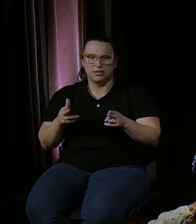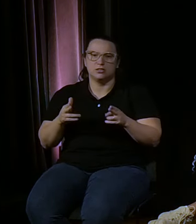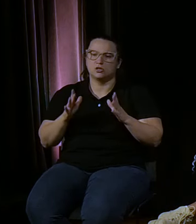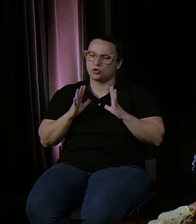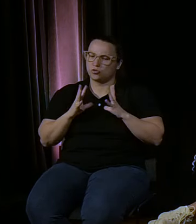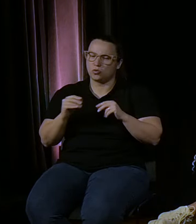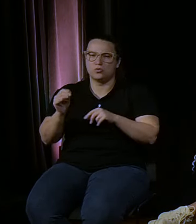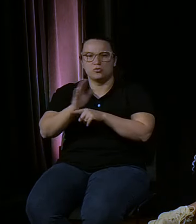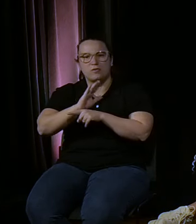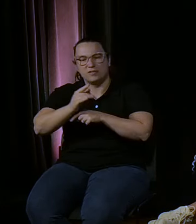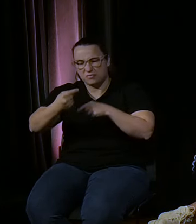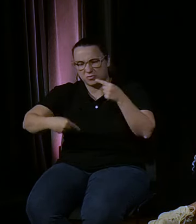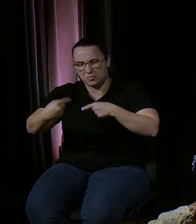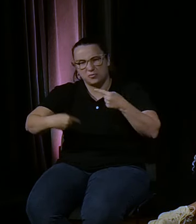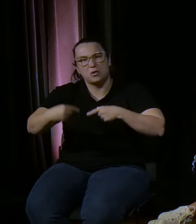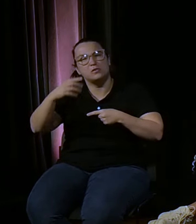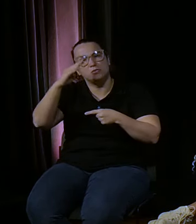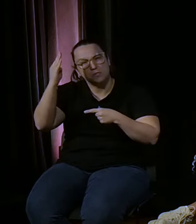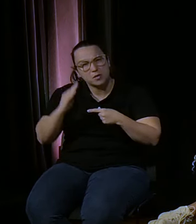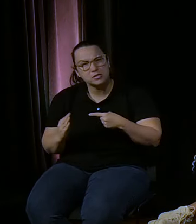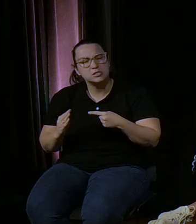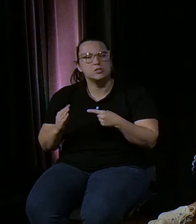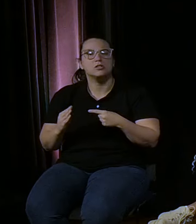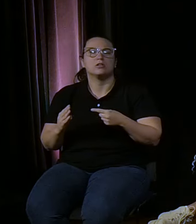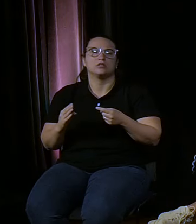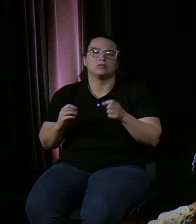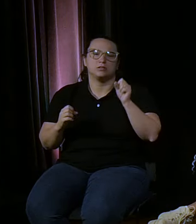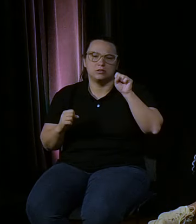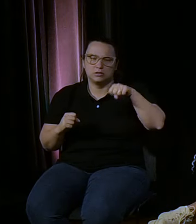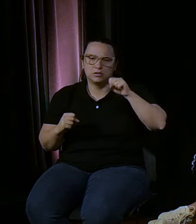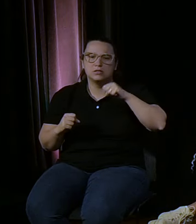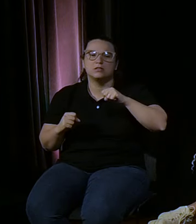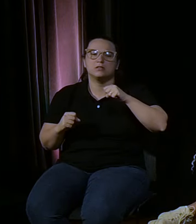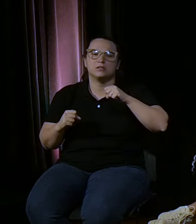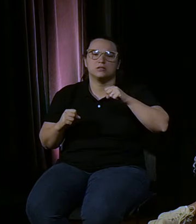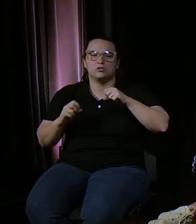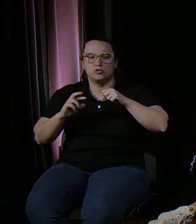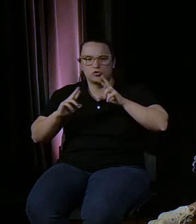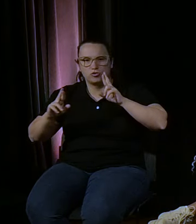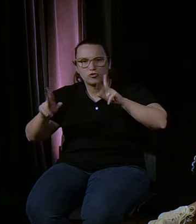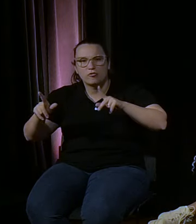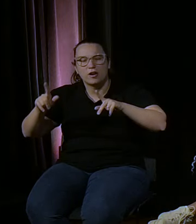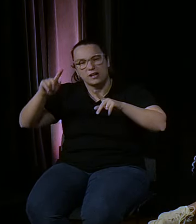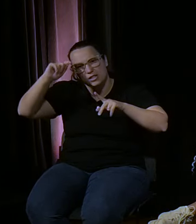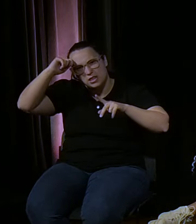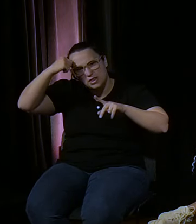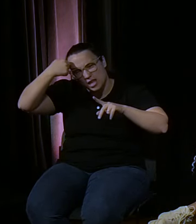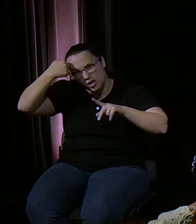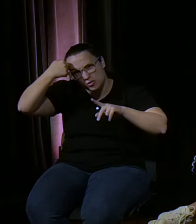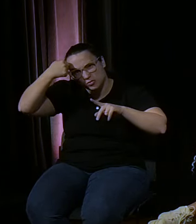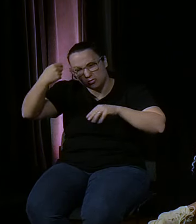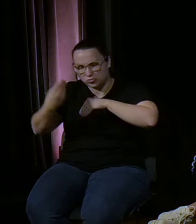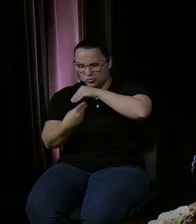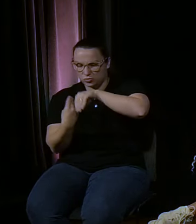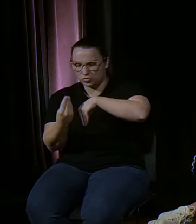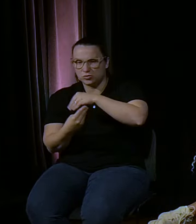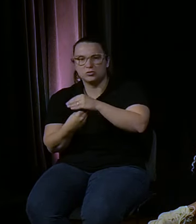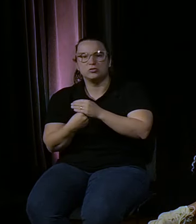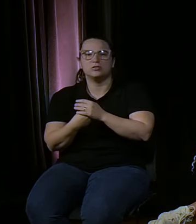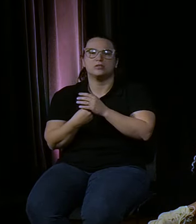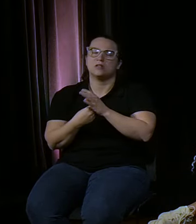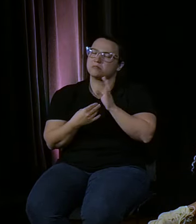esses filmes estão discutindo brasilidade de alguma maneira, estão discutindo diferentes concepções de negritude e estão discutindo diferentes